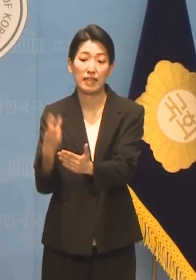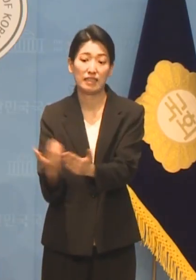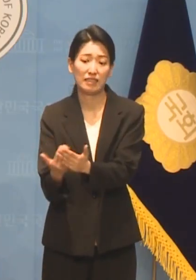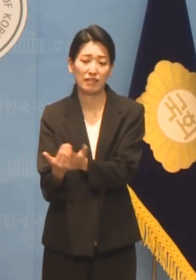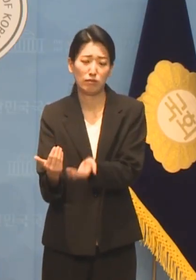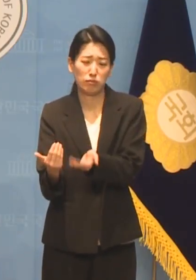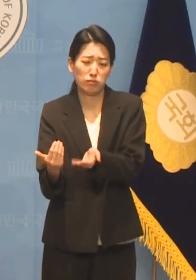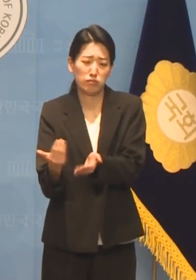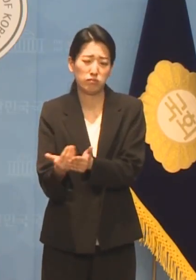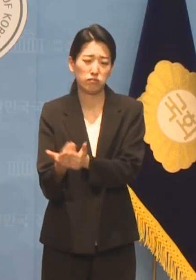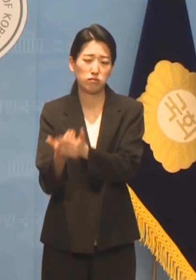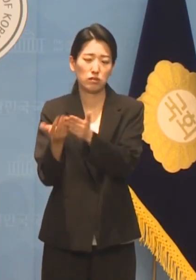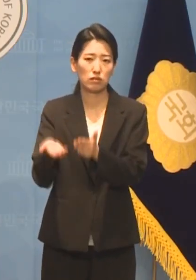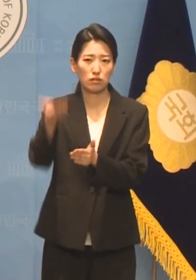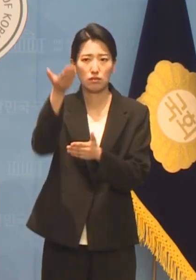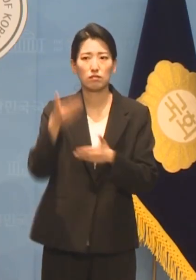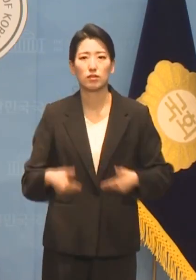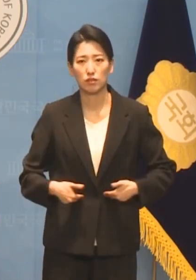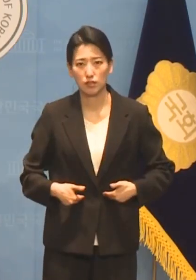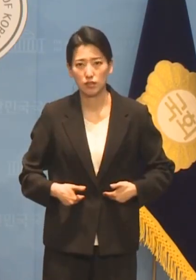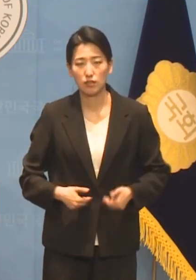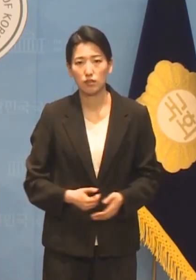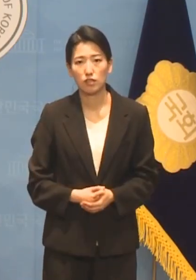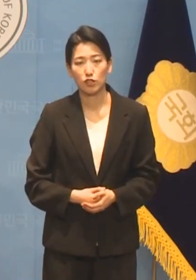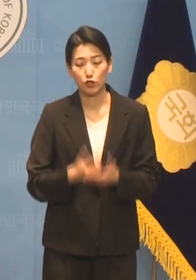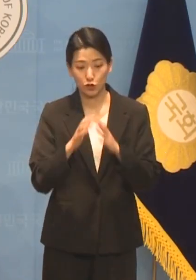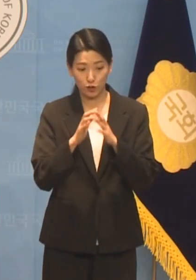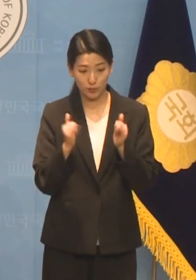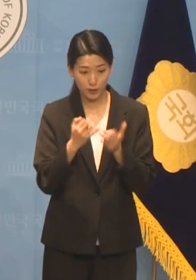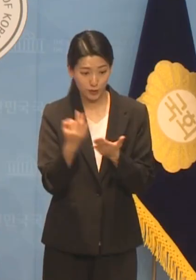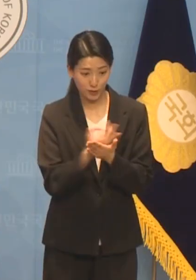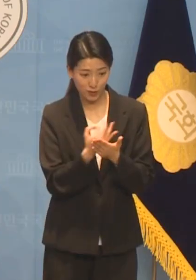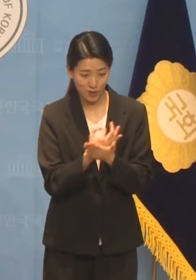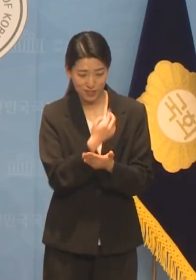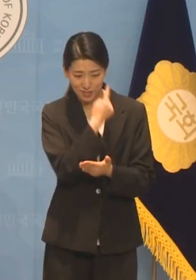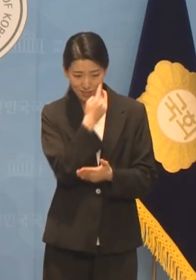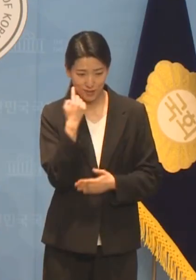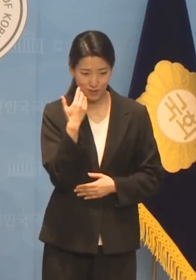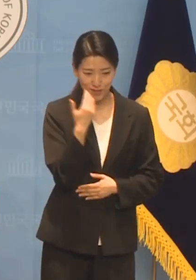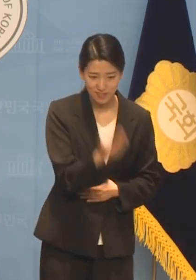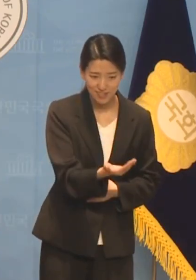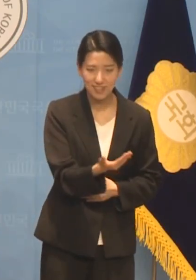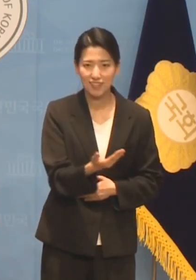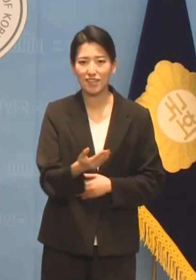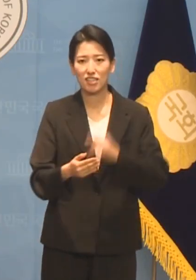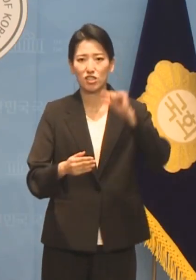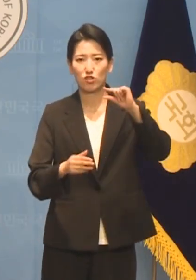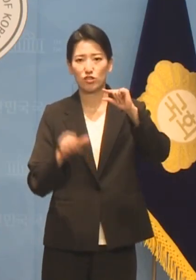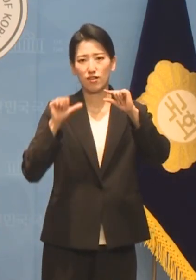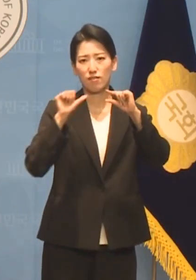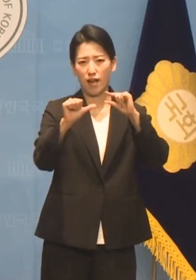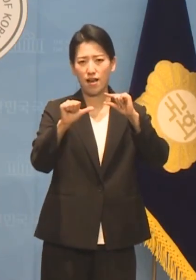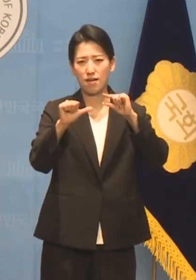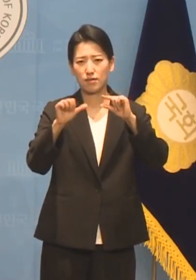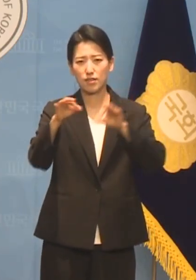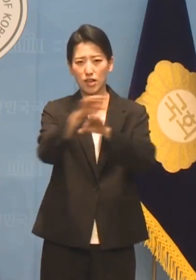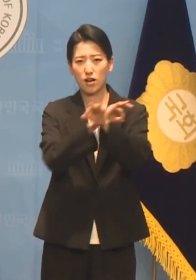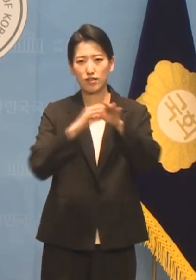동력을 불어넣어야 합니다. 국민 지갑은 든든하게 G5 경제강국 나경원이